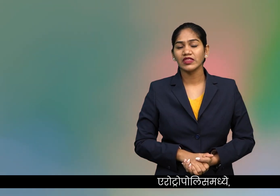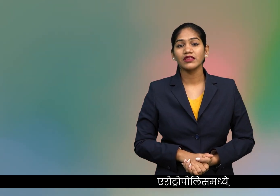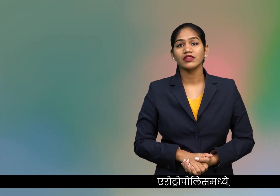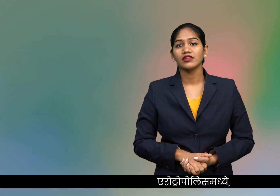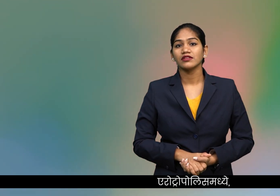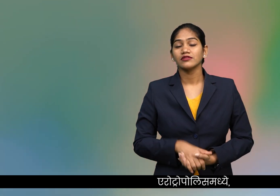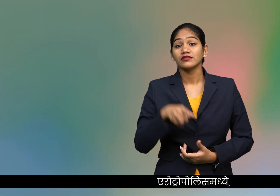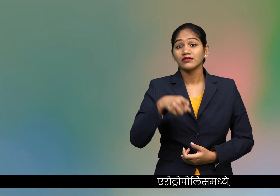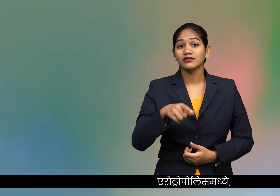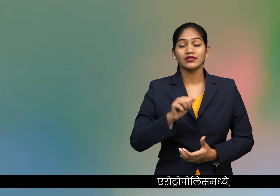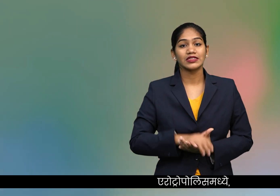एरेट्रोपॉलिसमध्ये